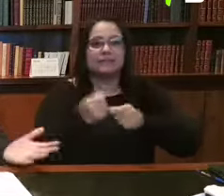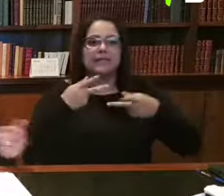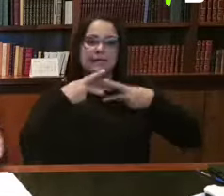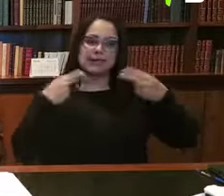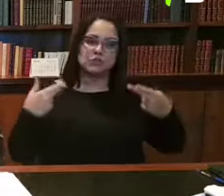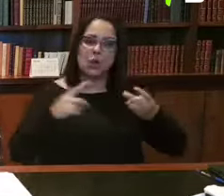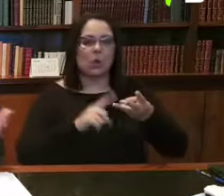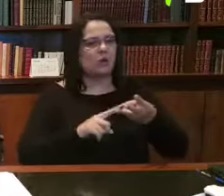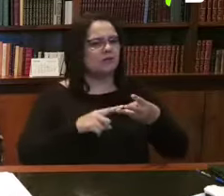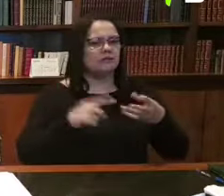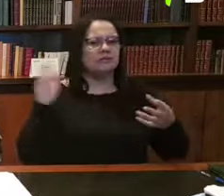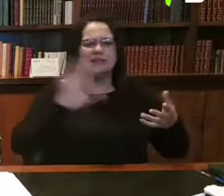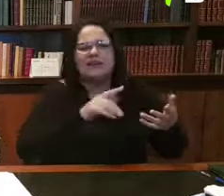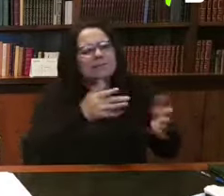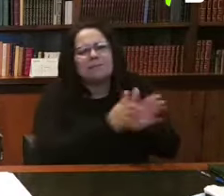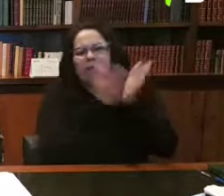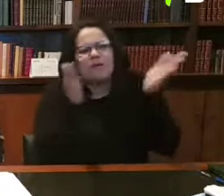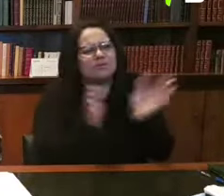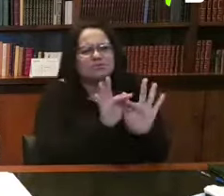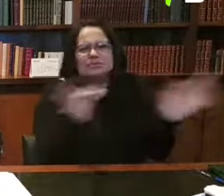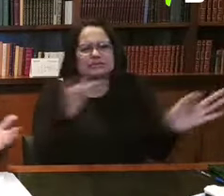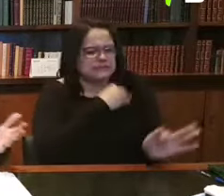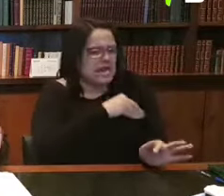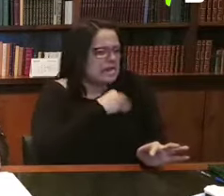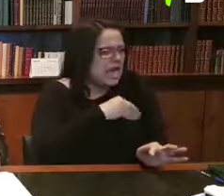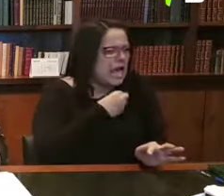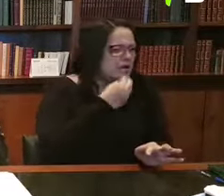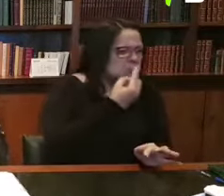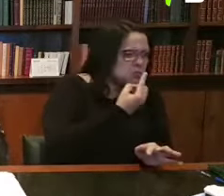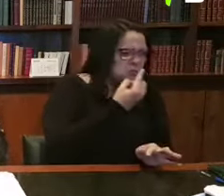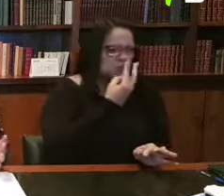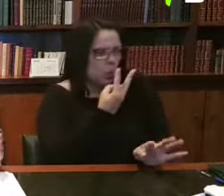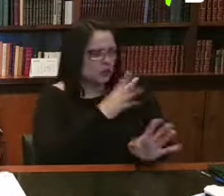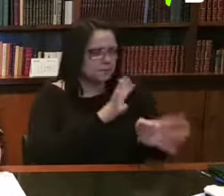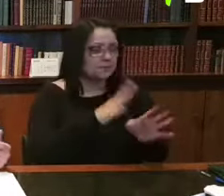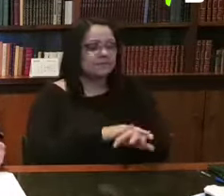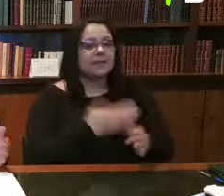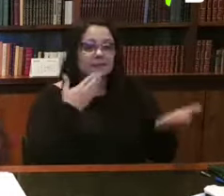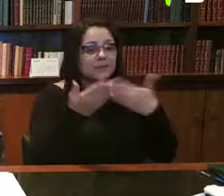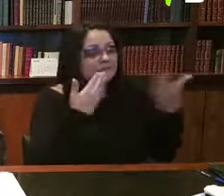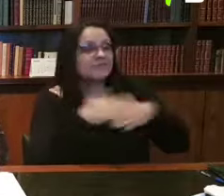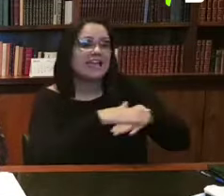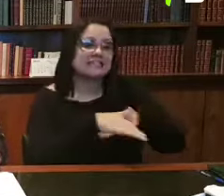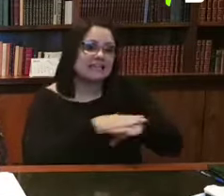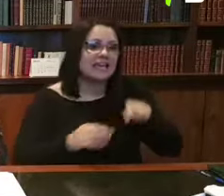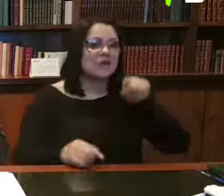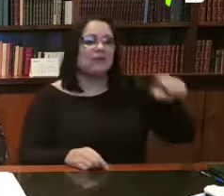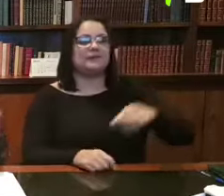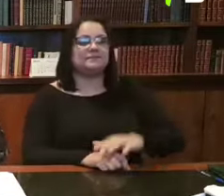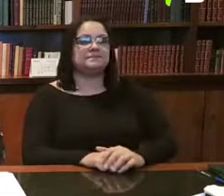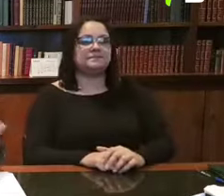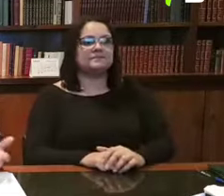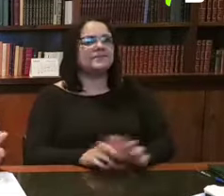tá pobre viu devia ganhar talvez um salário mínimo o 2 por mês e eu comecei a puxar papo com ele parado